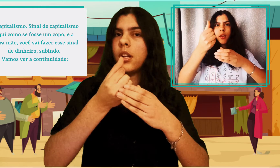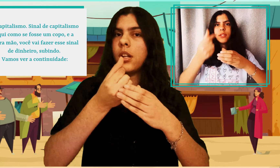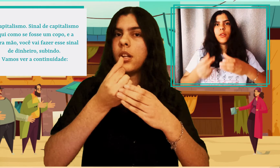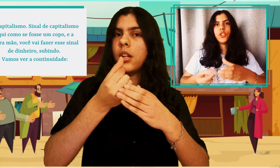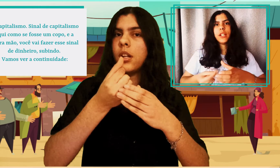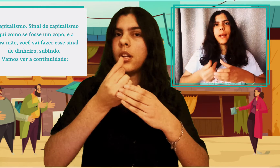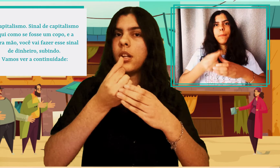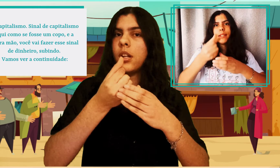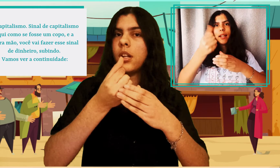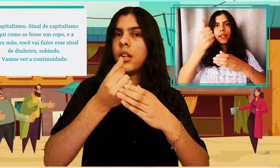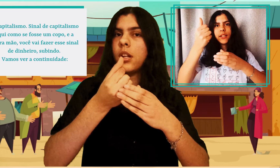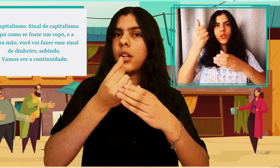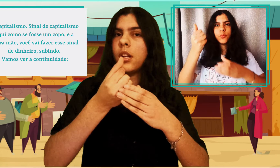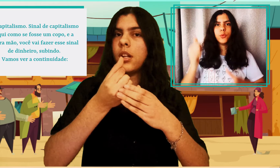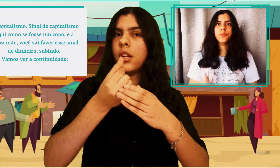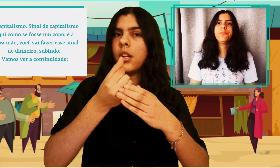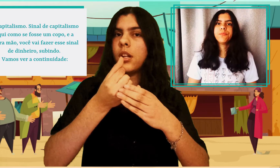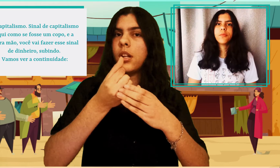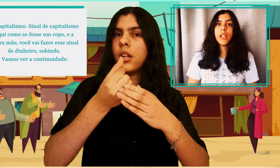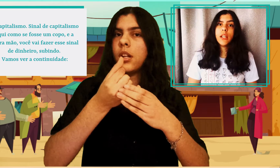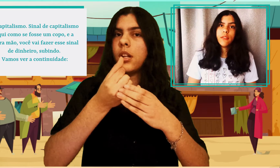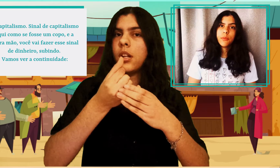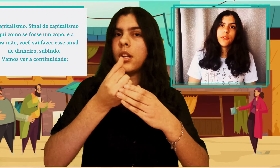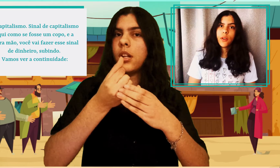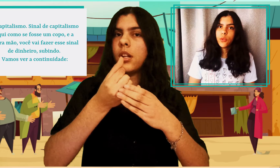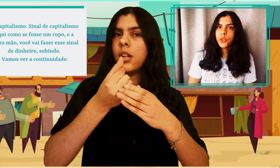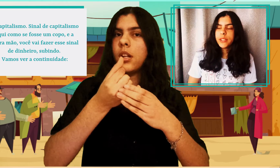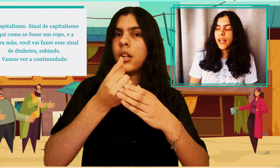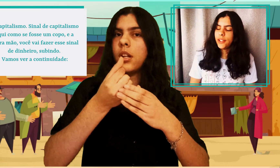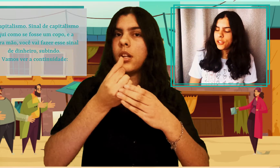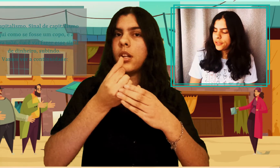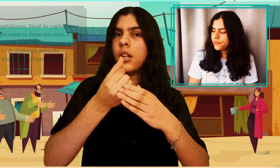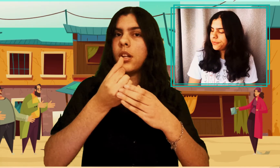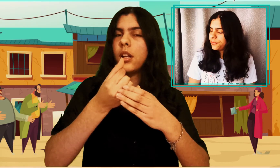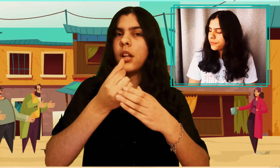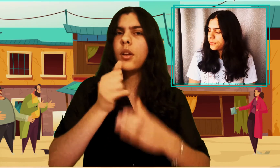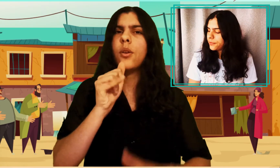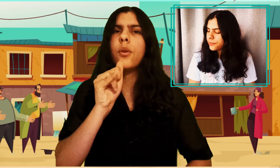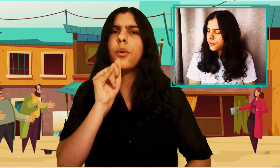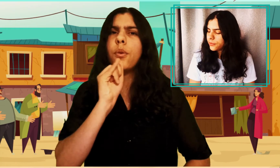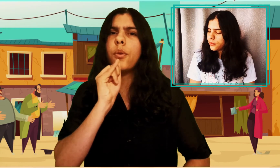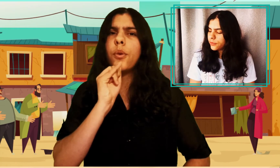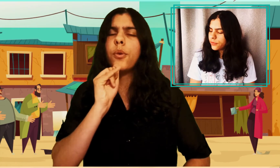É o sinal de capitalismo. Vamos ver a continuidade.